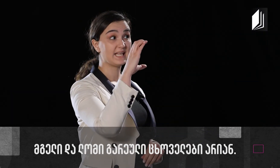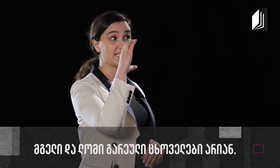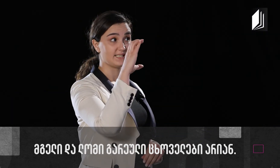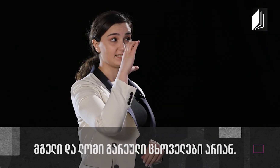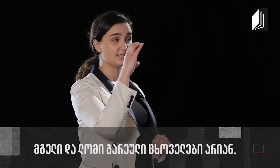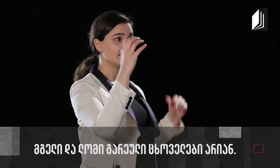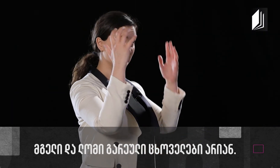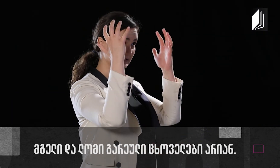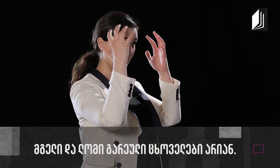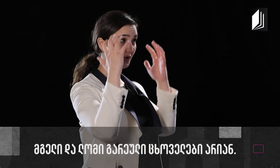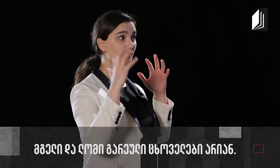მგელი და ლომი